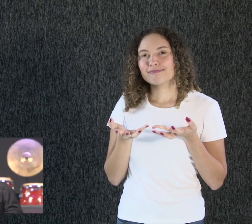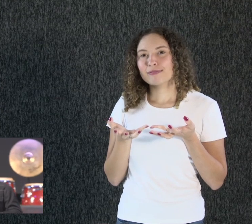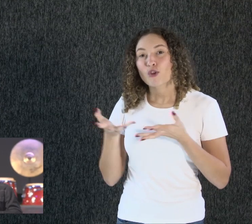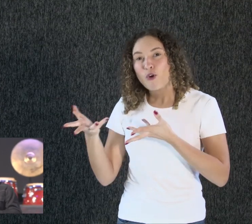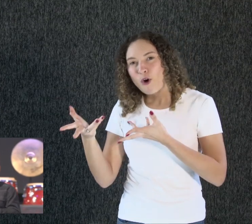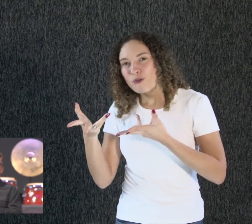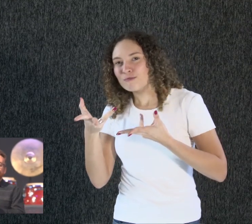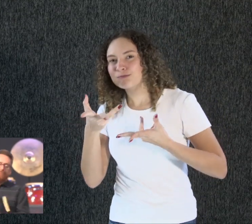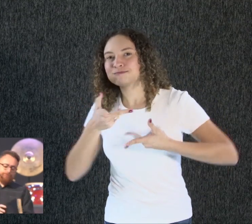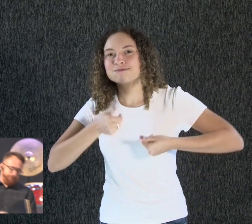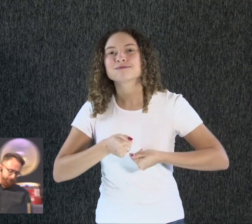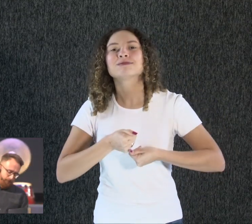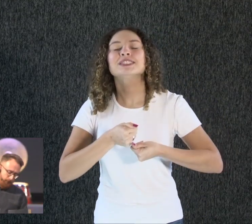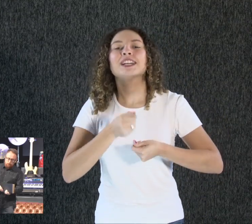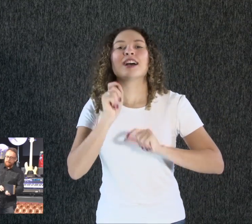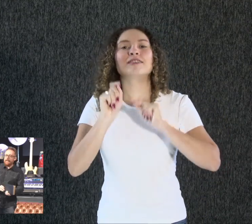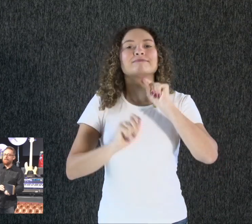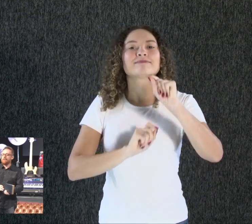Eu quero